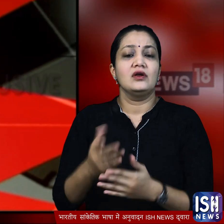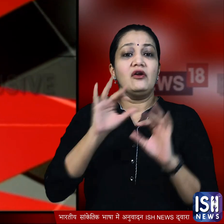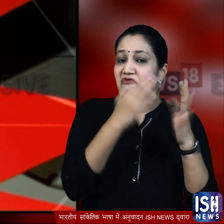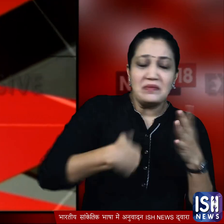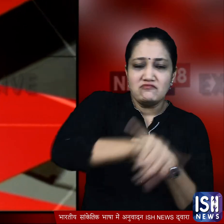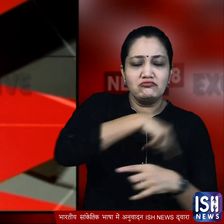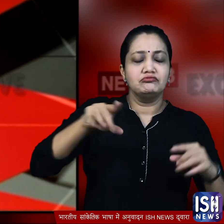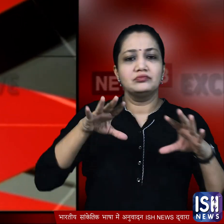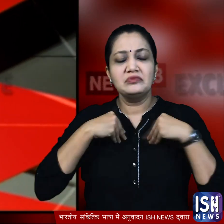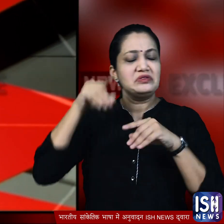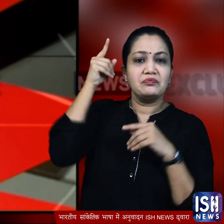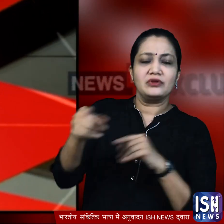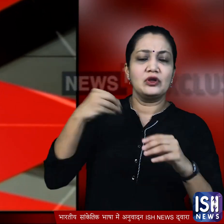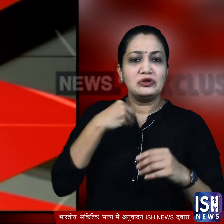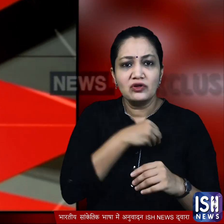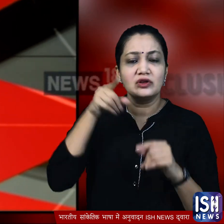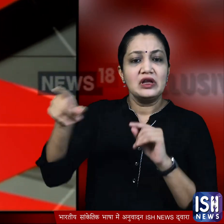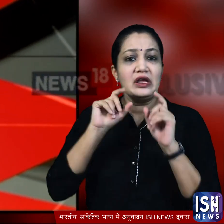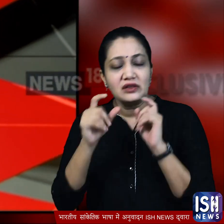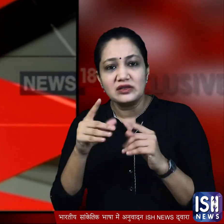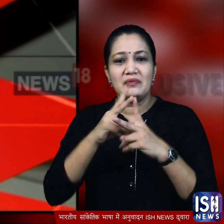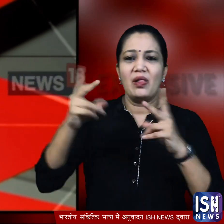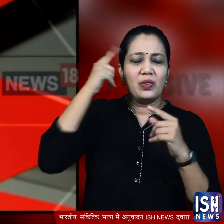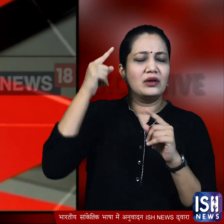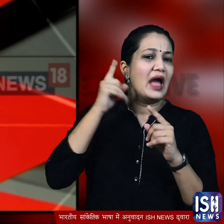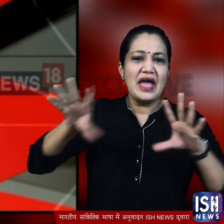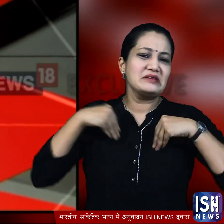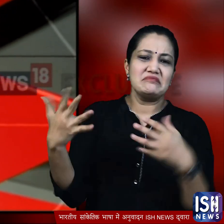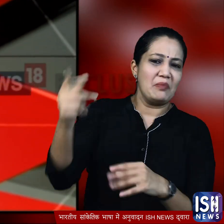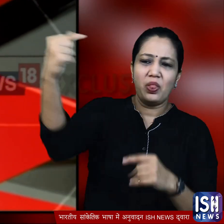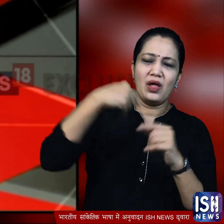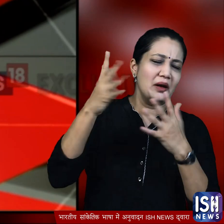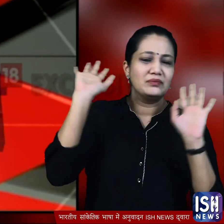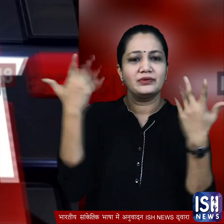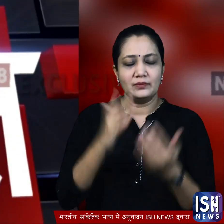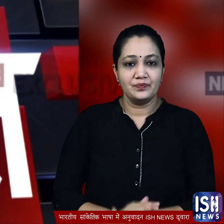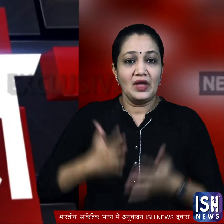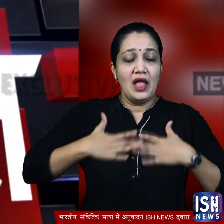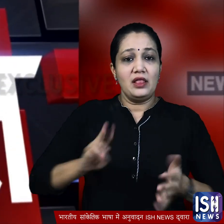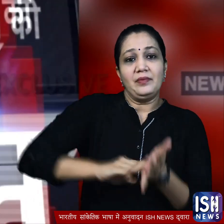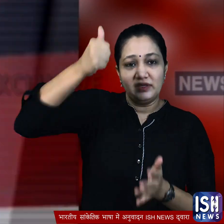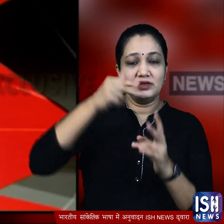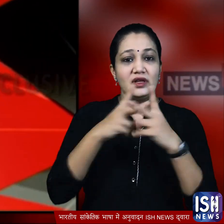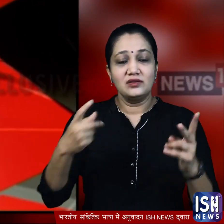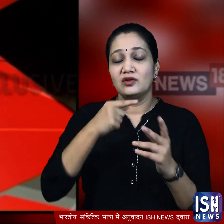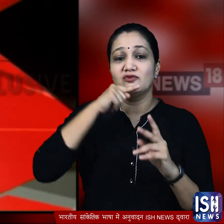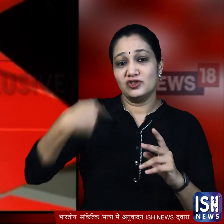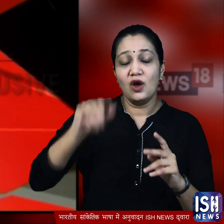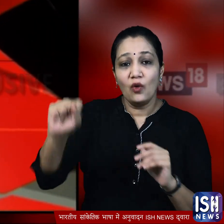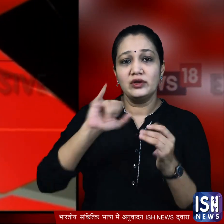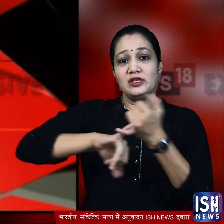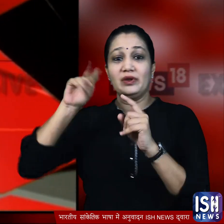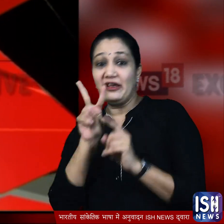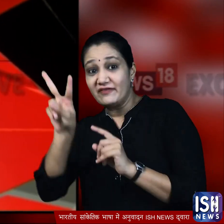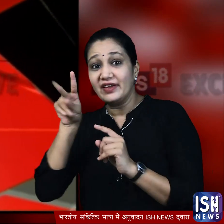हालांकि मरीजों के परिवार वाले अस्पताल के डॉक्टरों की ओर से दी गई दलील को मानने को तैयार नहीं। स्वास्थ्य मंत्रालय ने रूस की